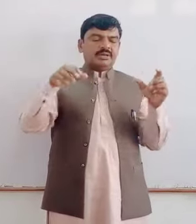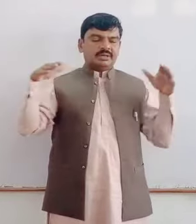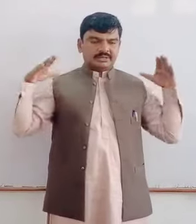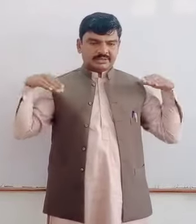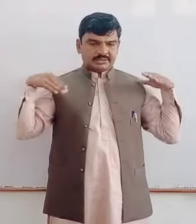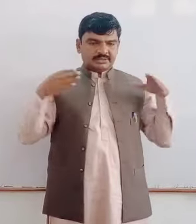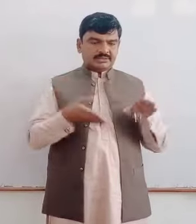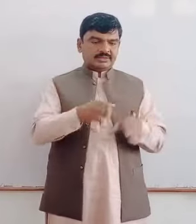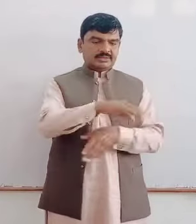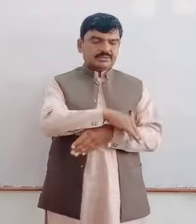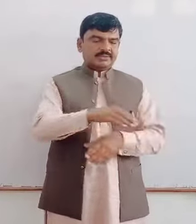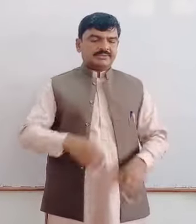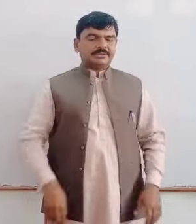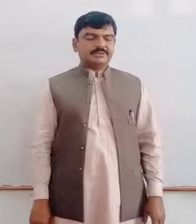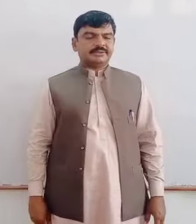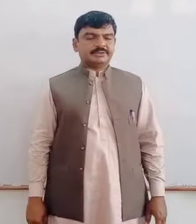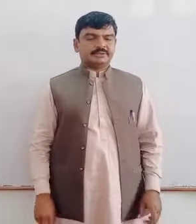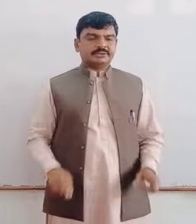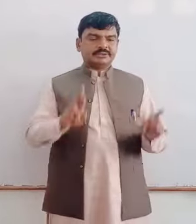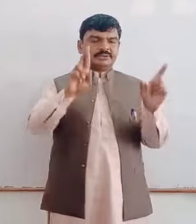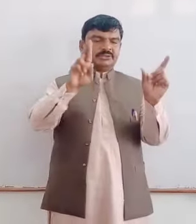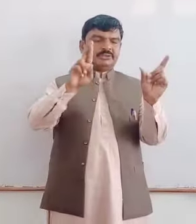शाबान, रमज़ान,